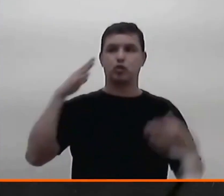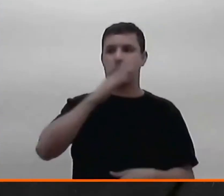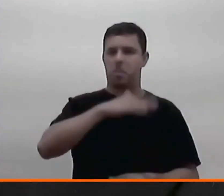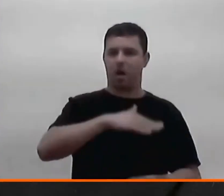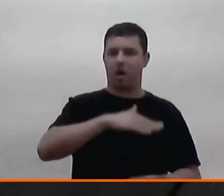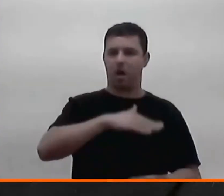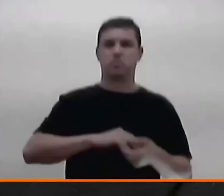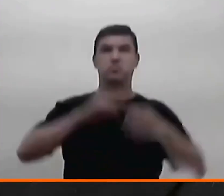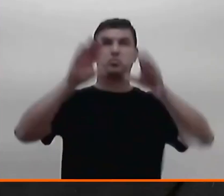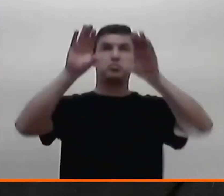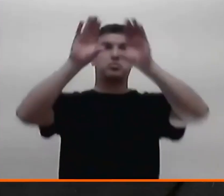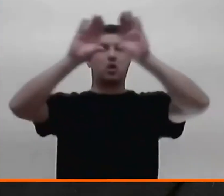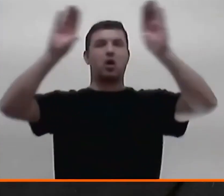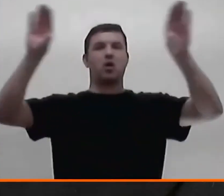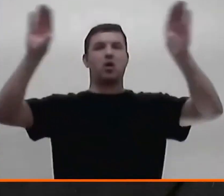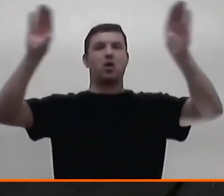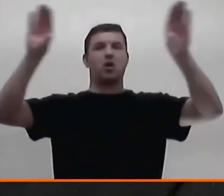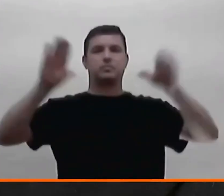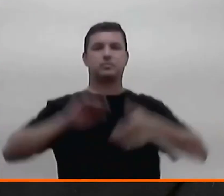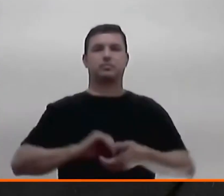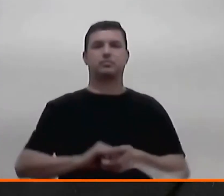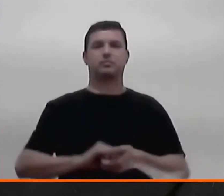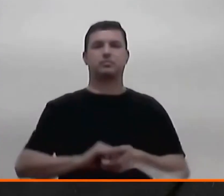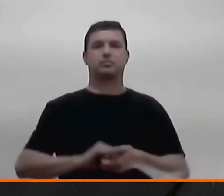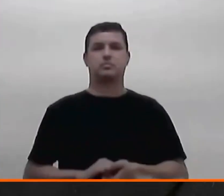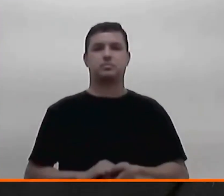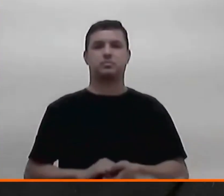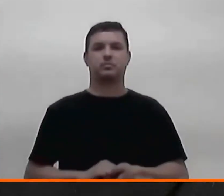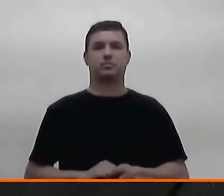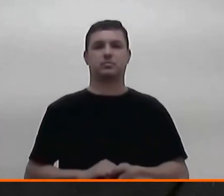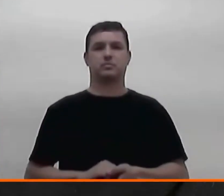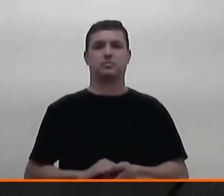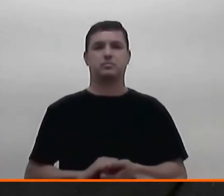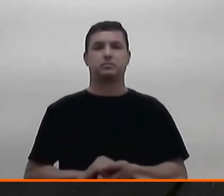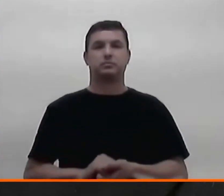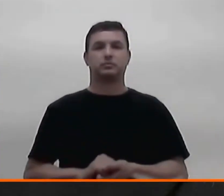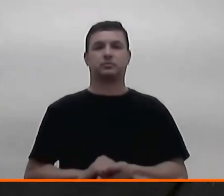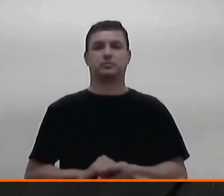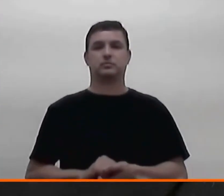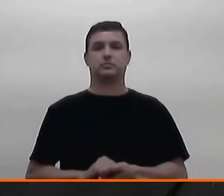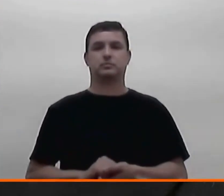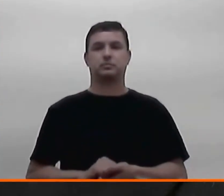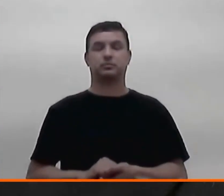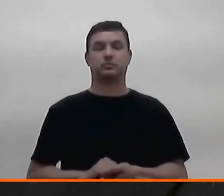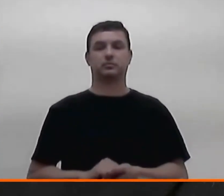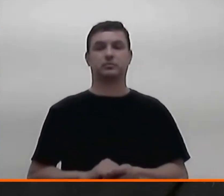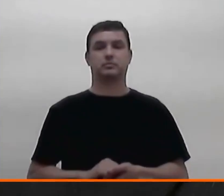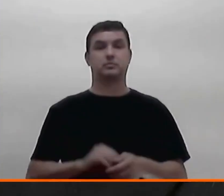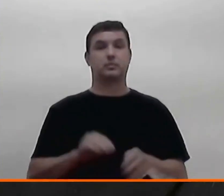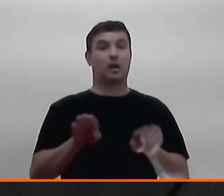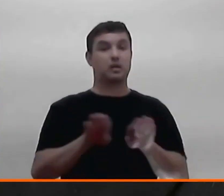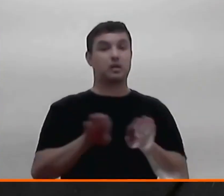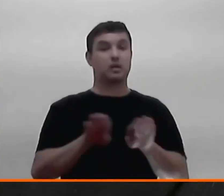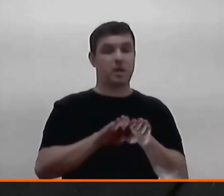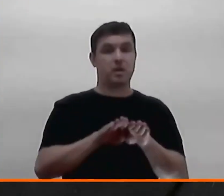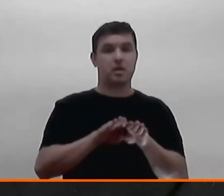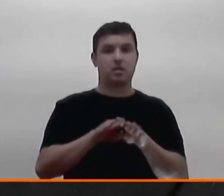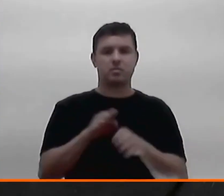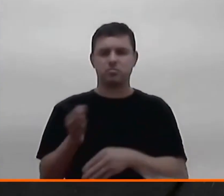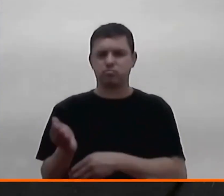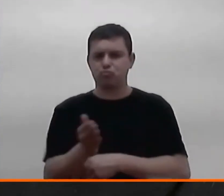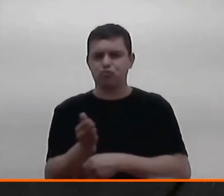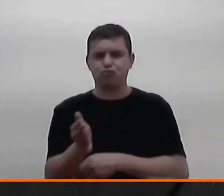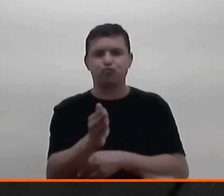celestiais, os principados e potestades. E também todo animal que se rasteja pela terra, são